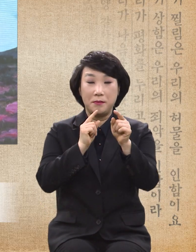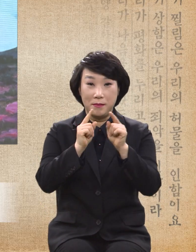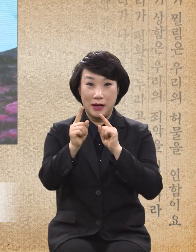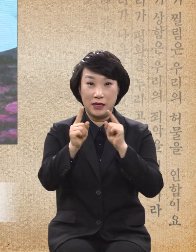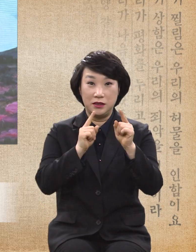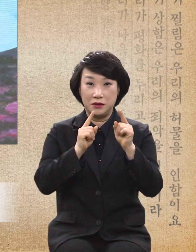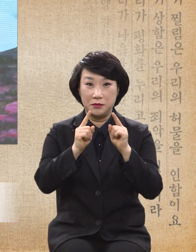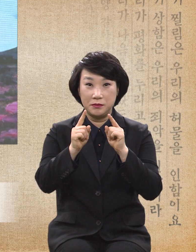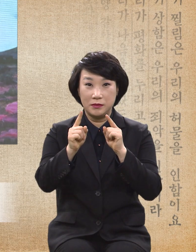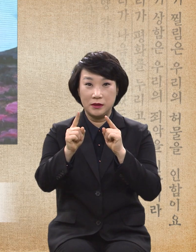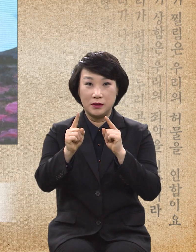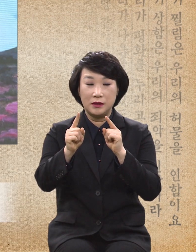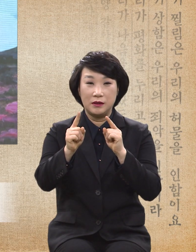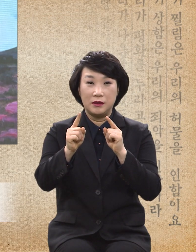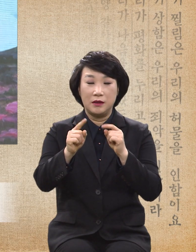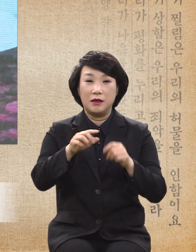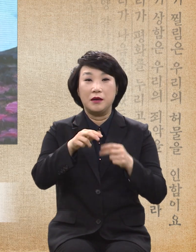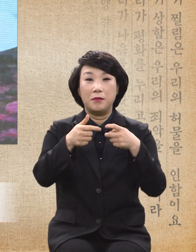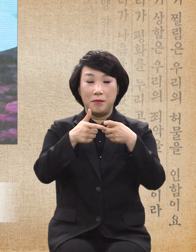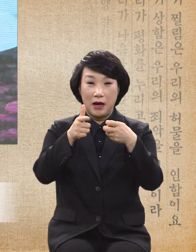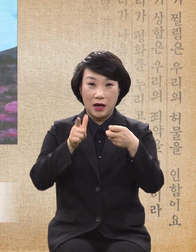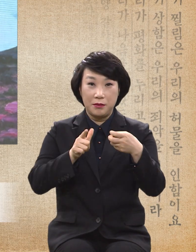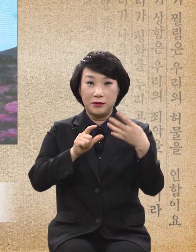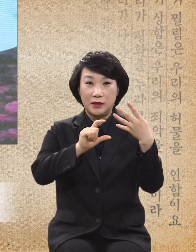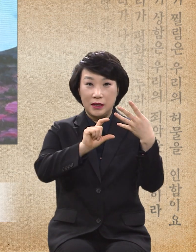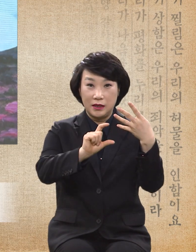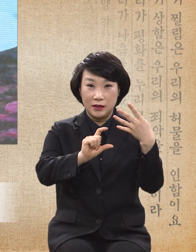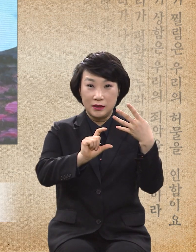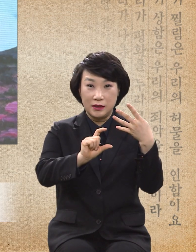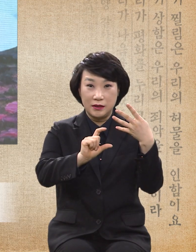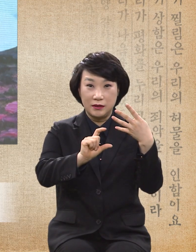하나님 말씀은 마가복음 4장